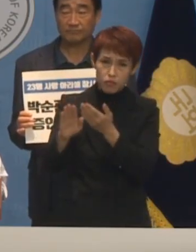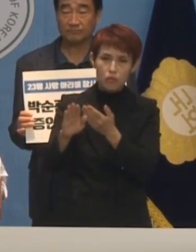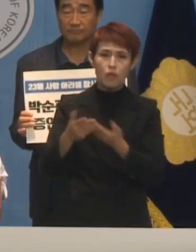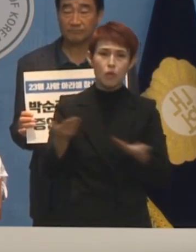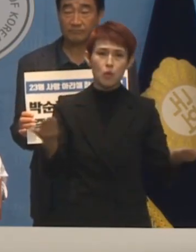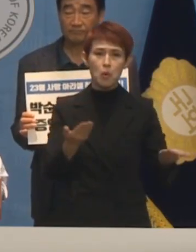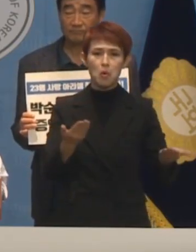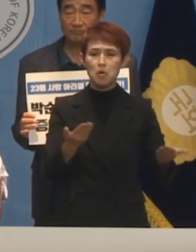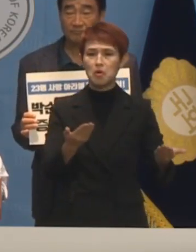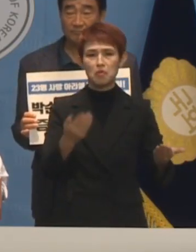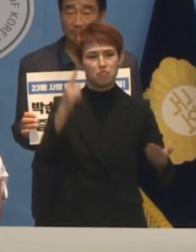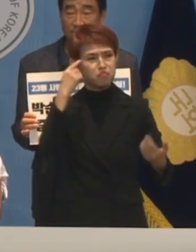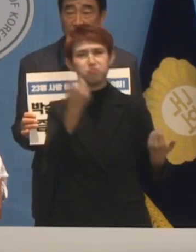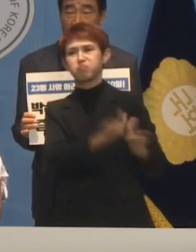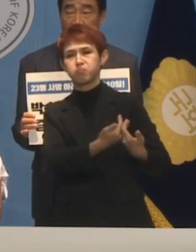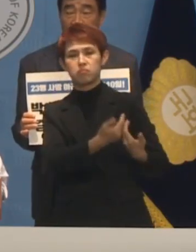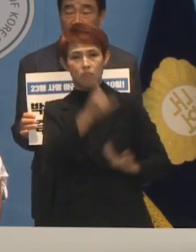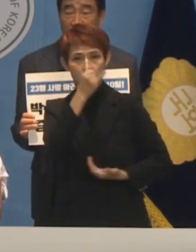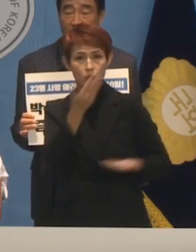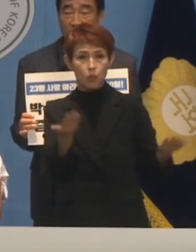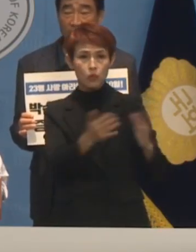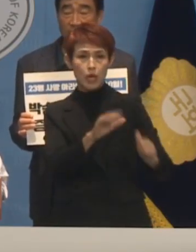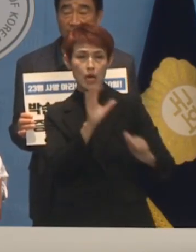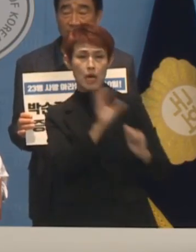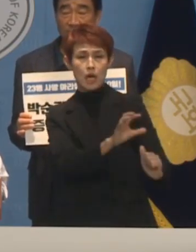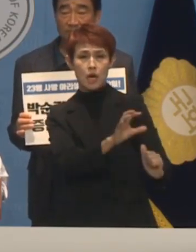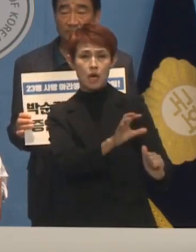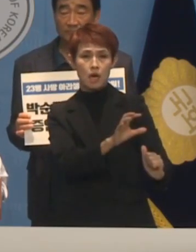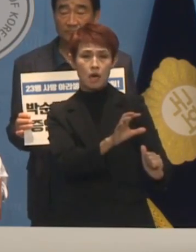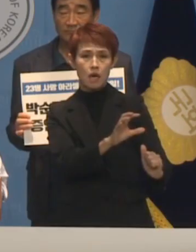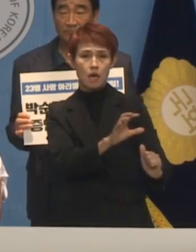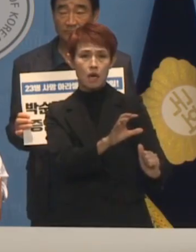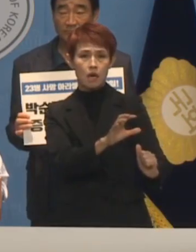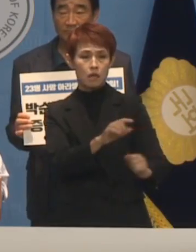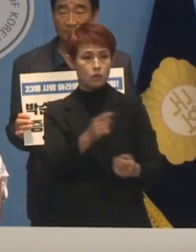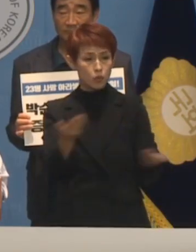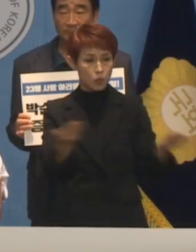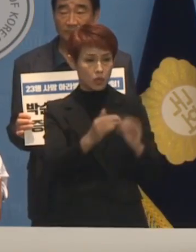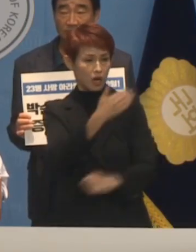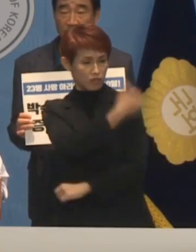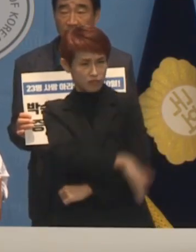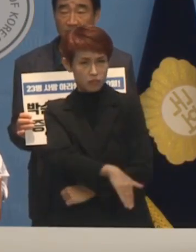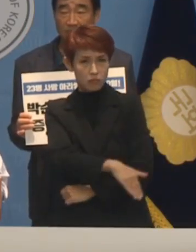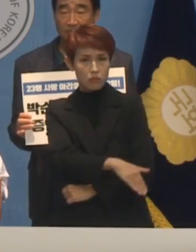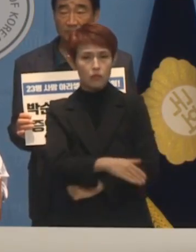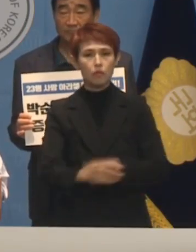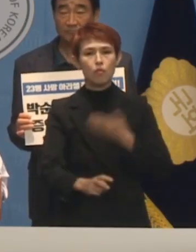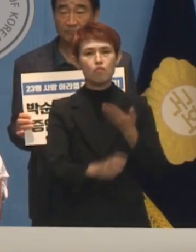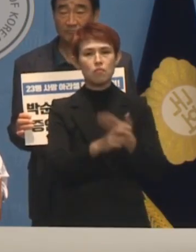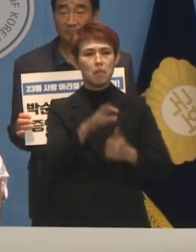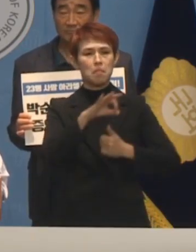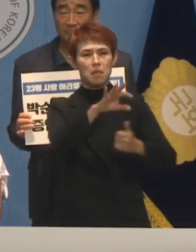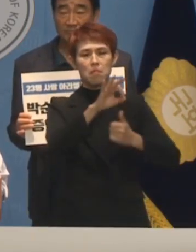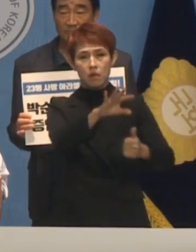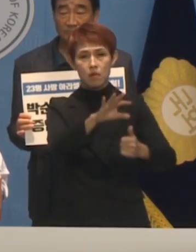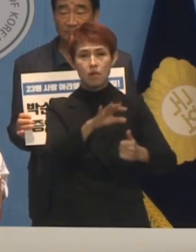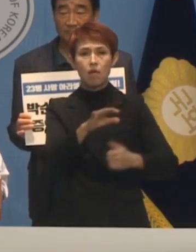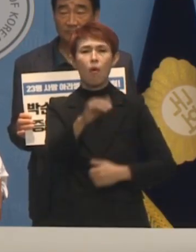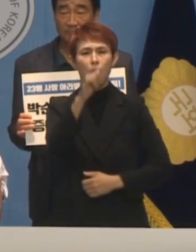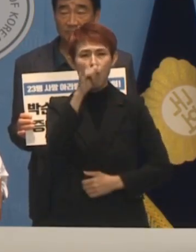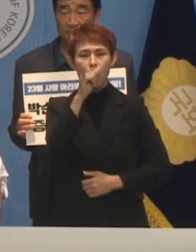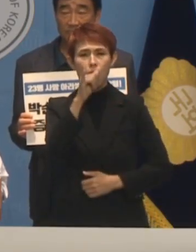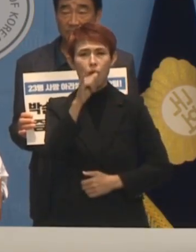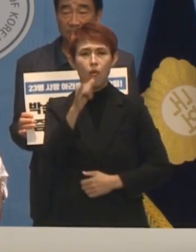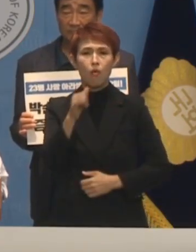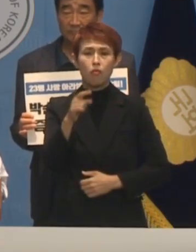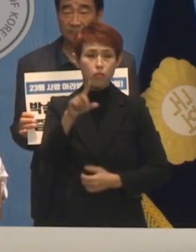정책으로 노동조합을 탄압하며 소외된 노동 현장의 안정과 불법 파견, 외염의 이주와